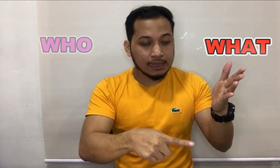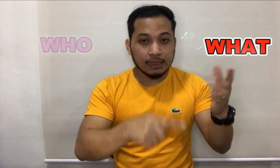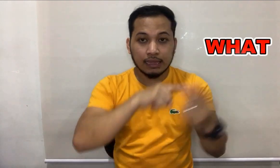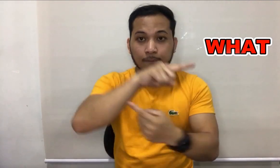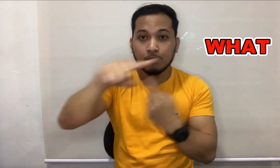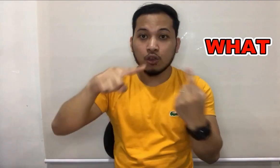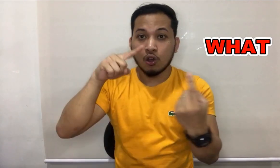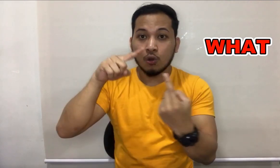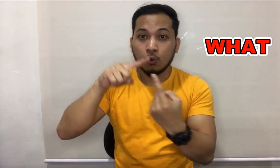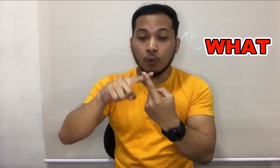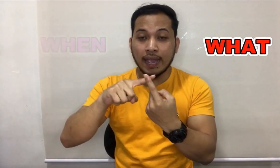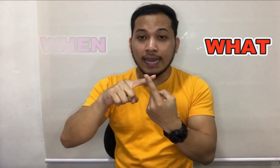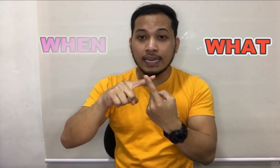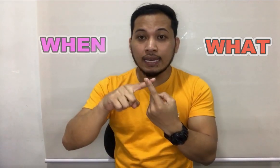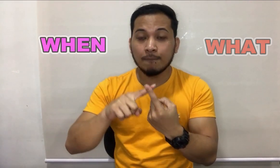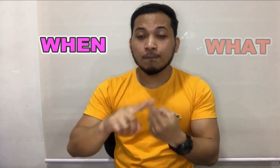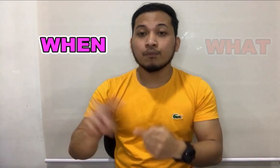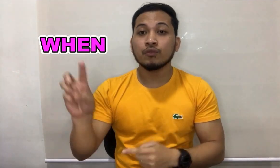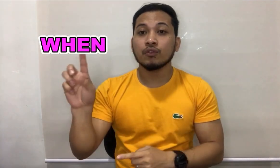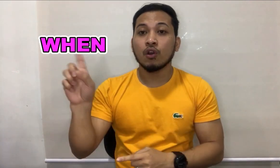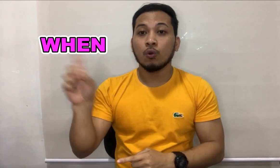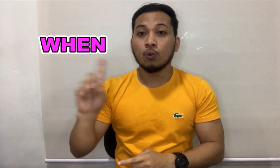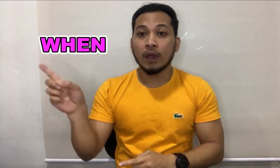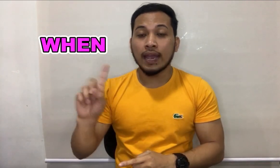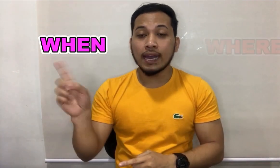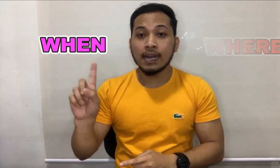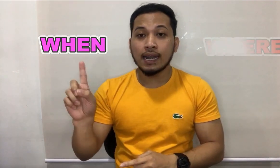What? When? Where?